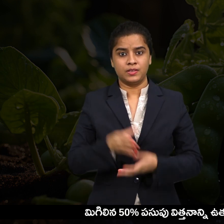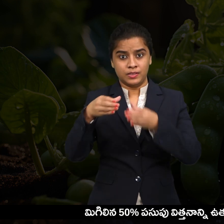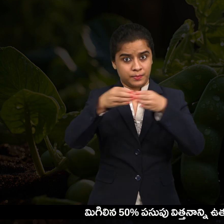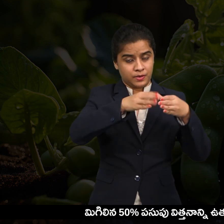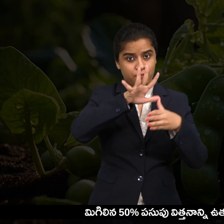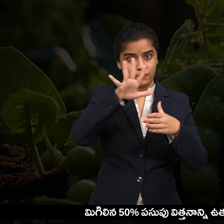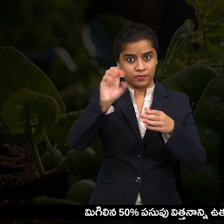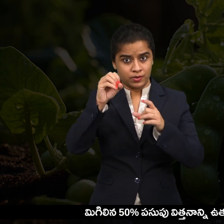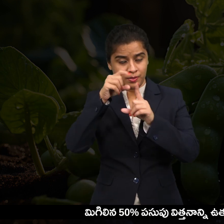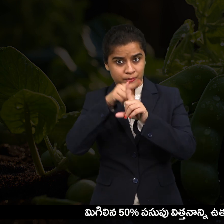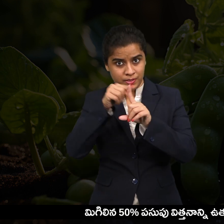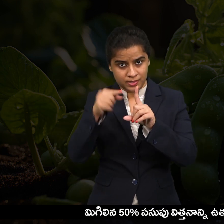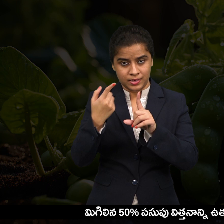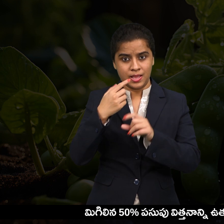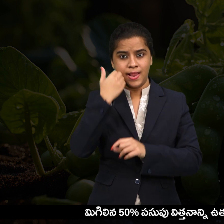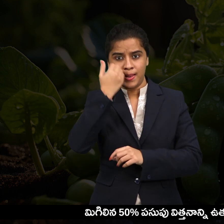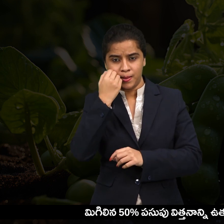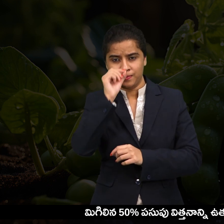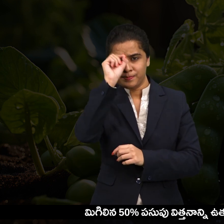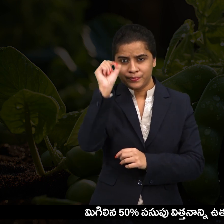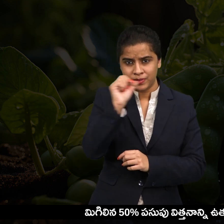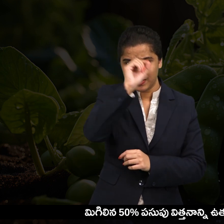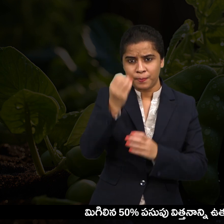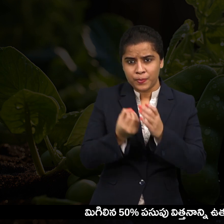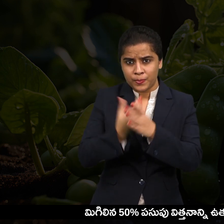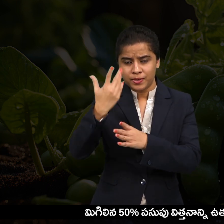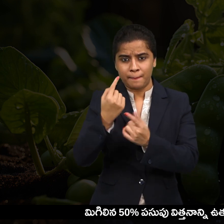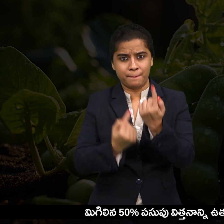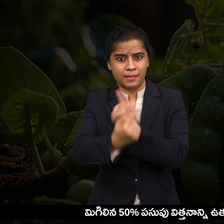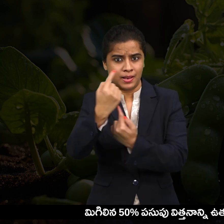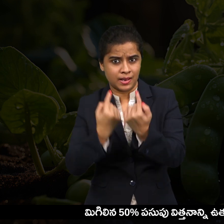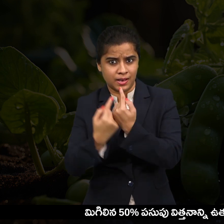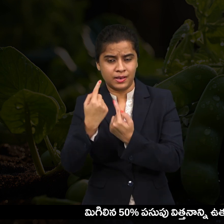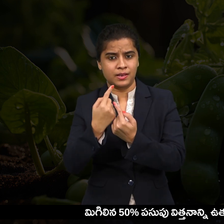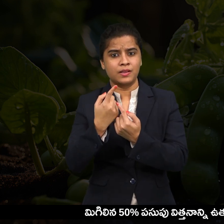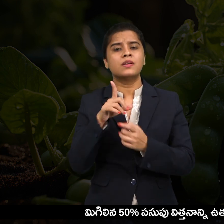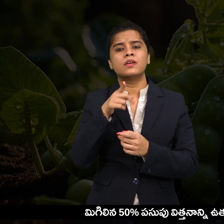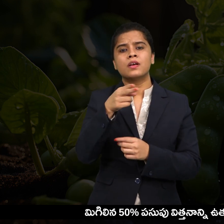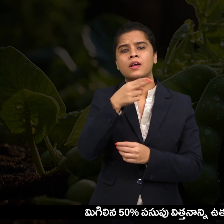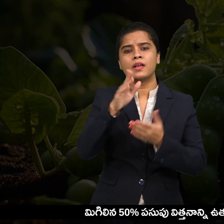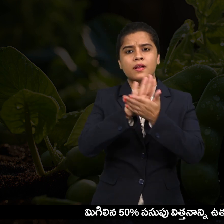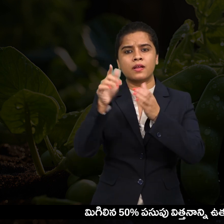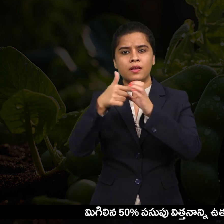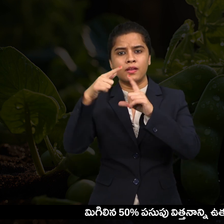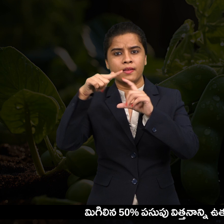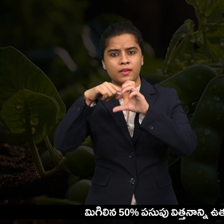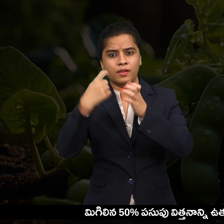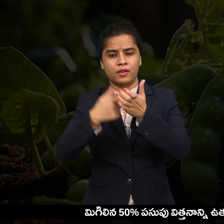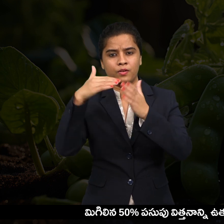మిగిలిన 50% పసుపు విత్తనాన్ని ఉత్పత్తి చేసే మొక్కలు విషమ యుగ్మబీజాలు